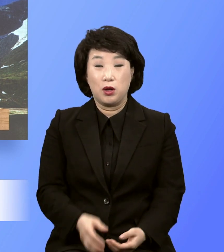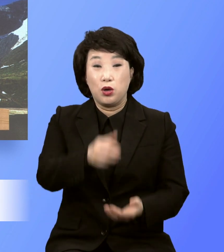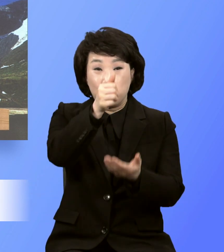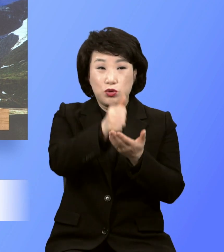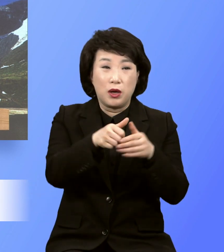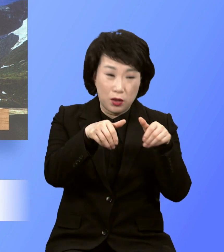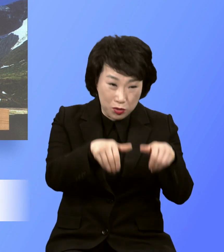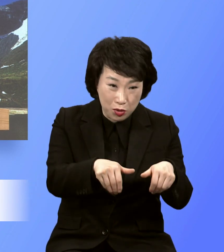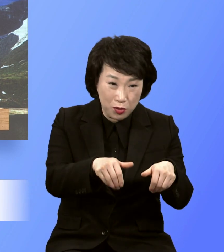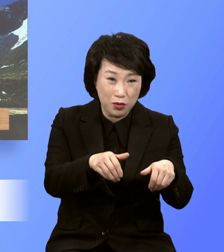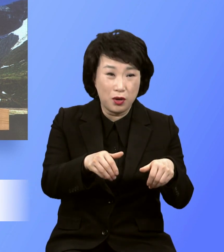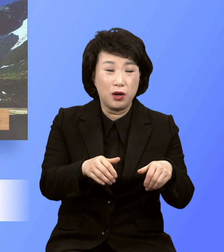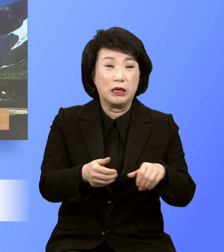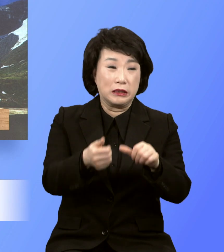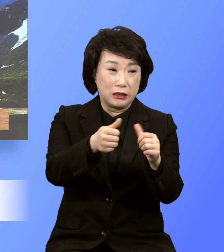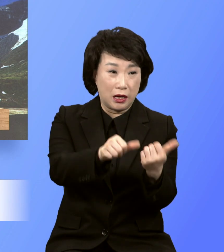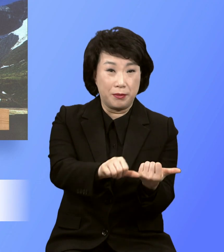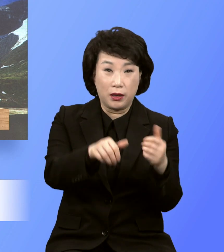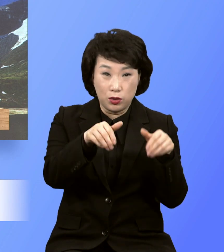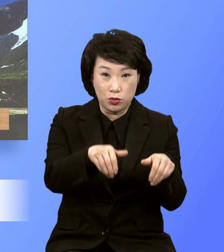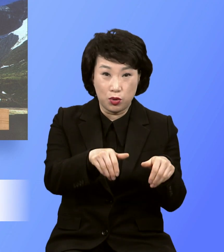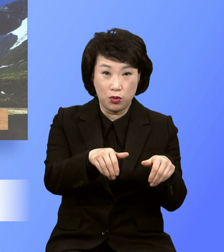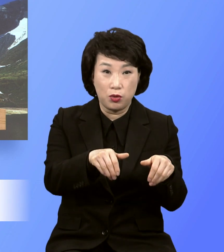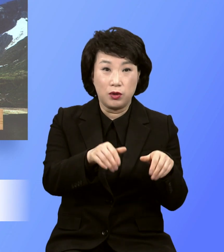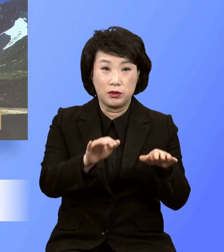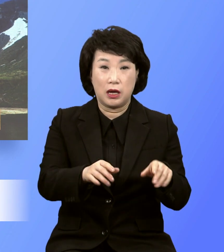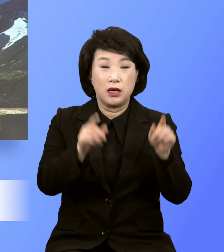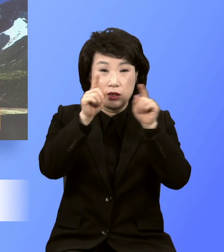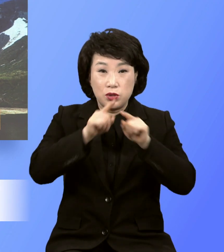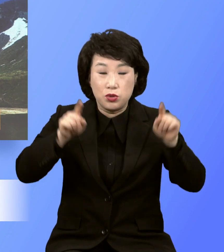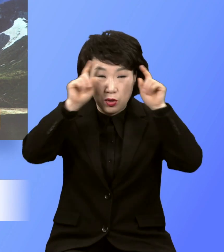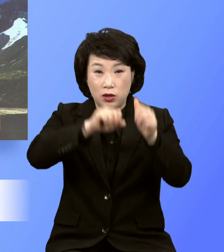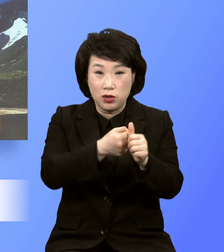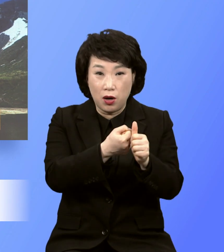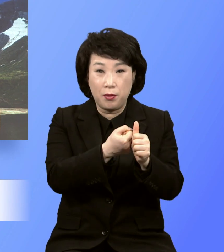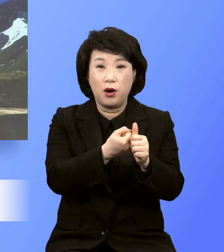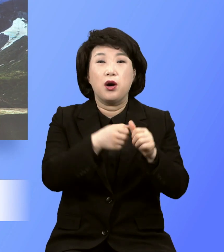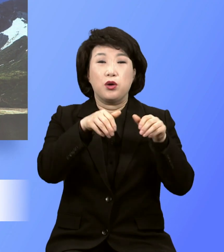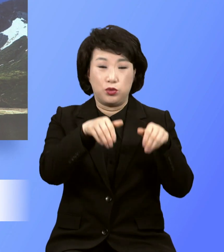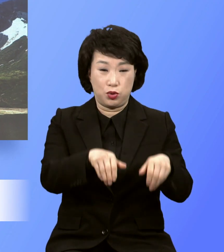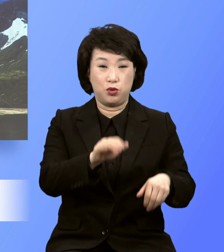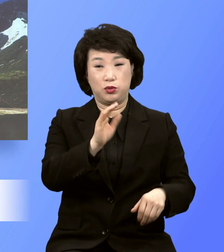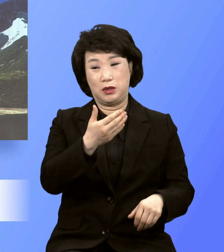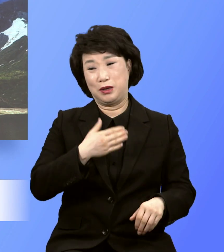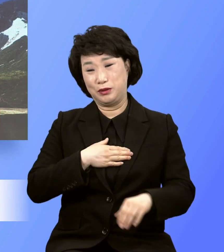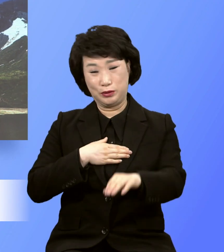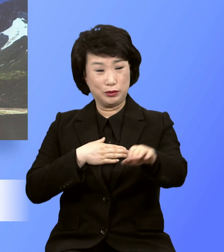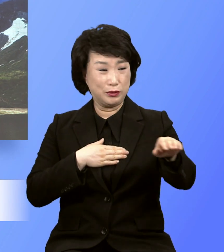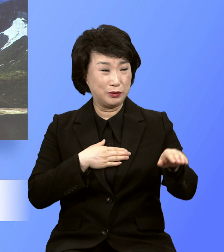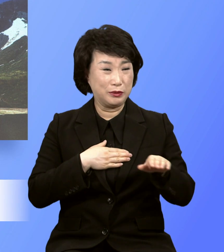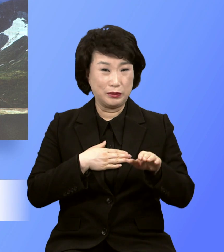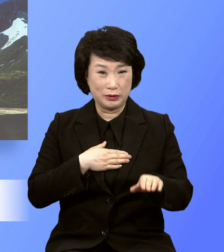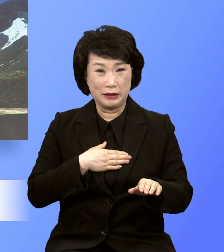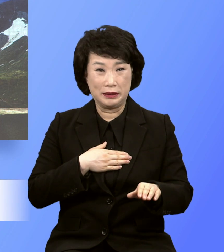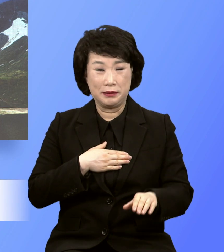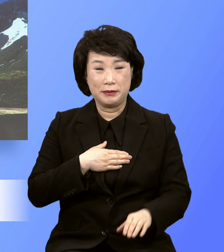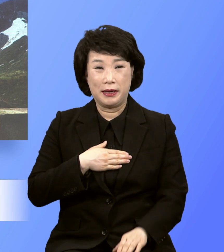죄의 노예, 사망의 노예, 지옥의 흥벌에 노예가 되고 말았다 이